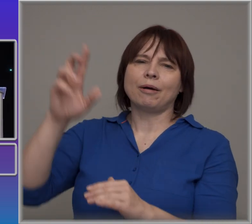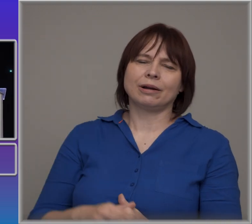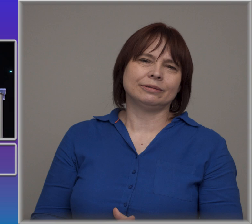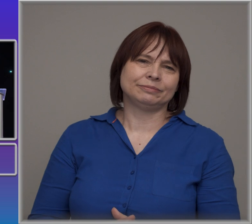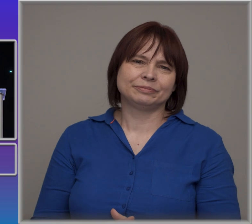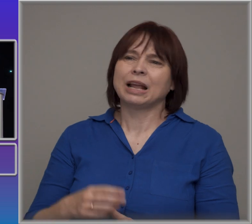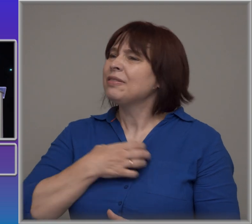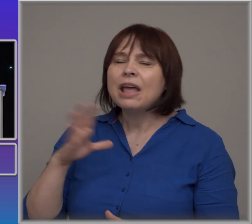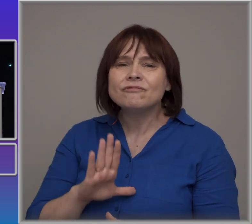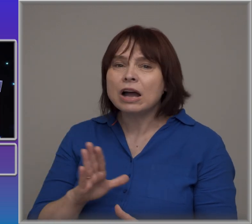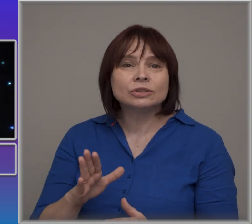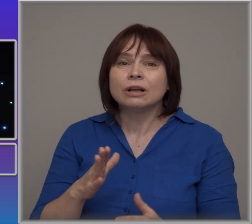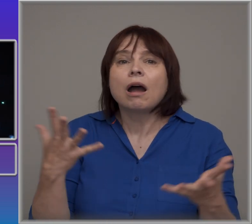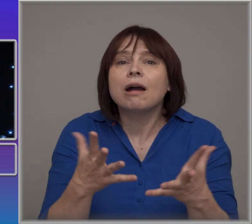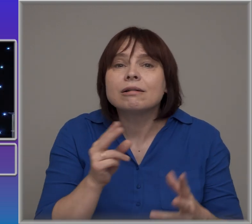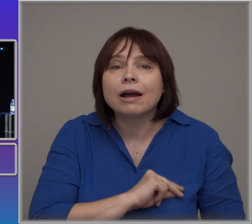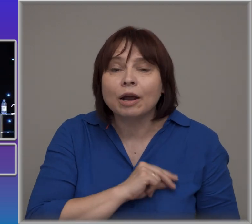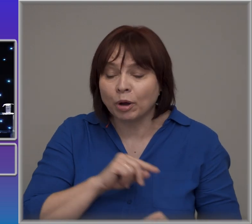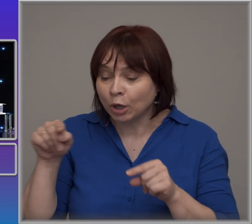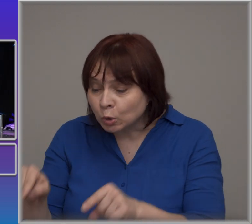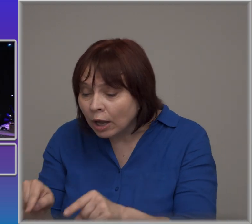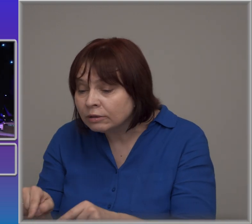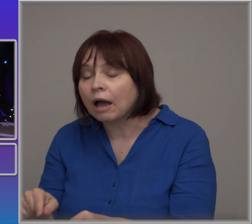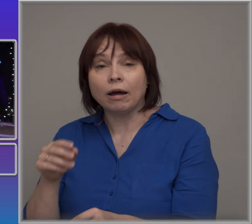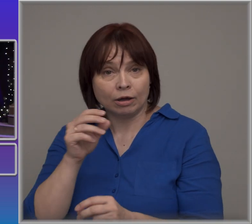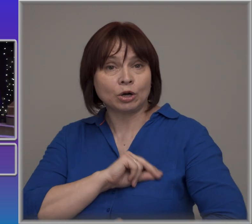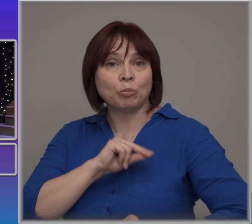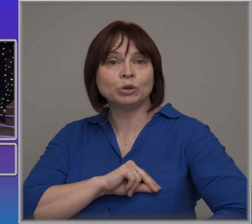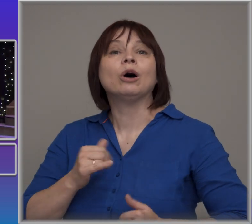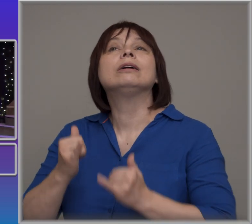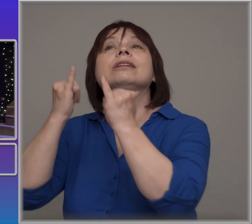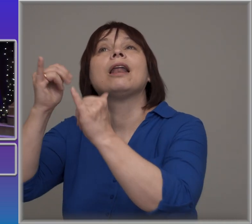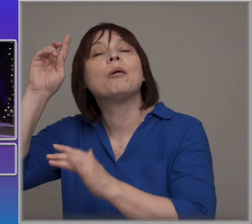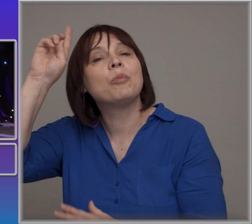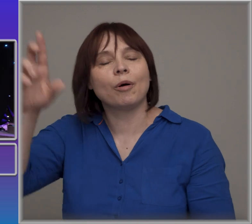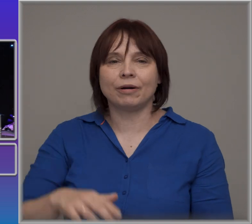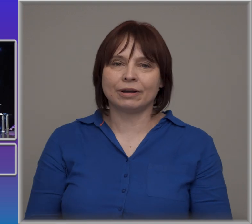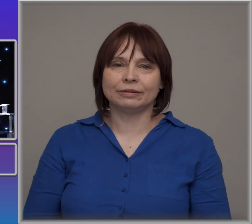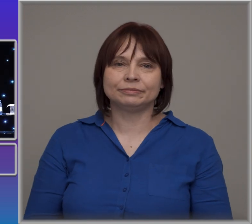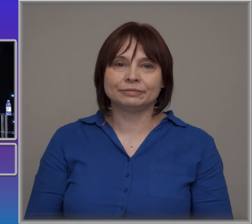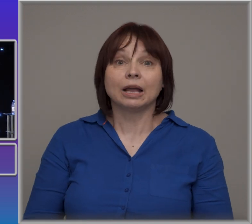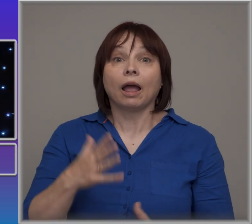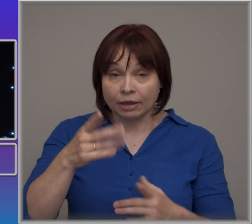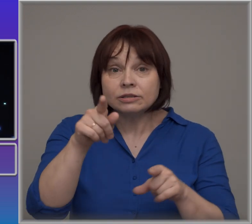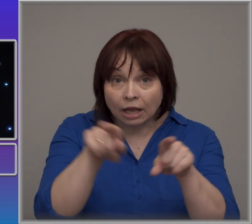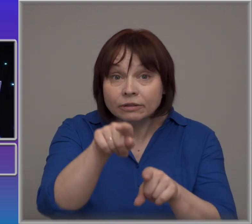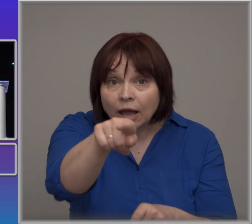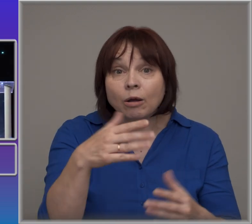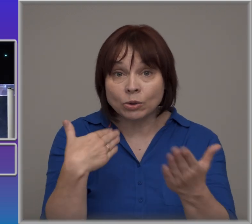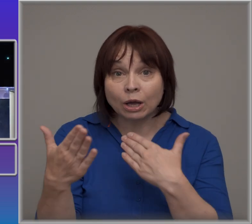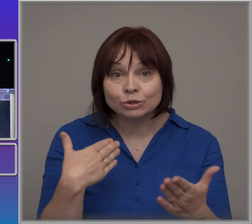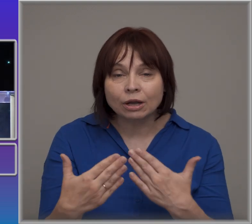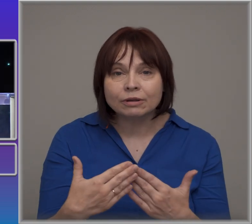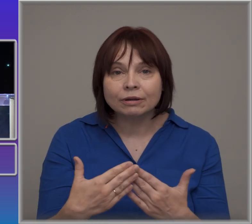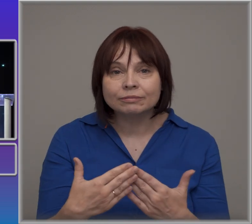словами, что значит, работая на обыкновенной мирской работе, будучи поваром, будучи, не знаю,